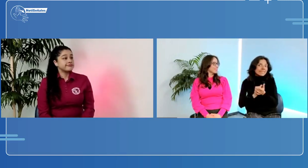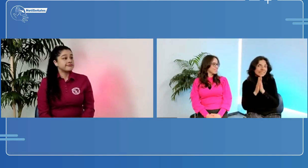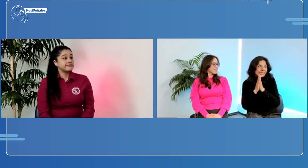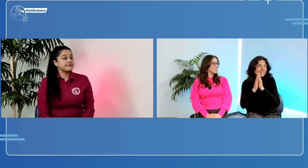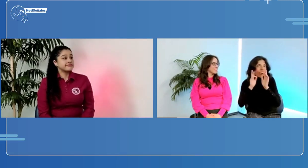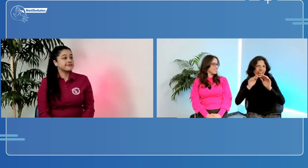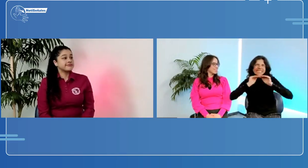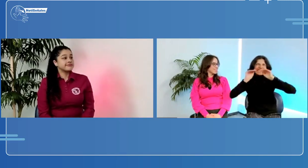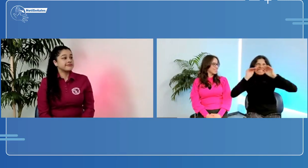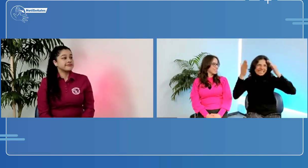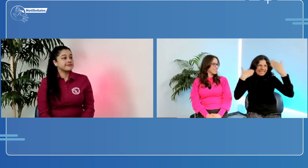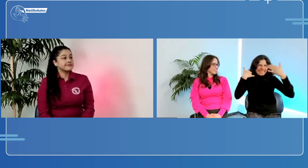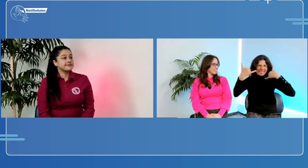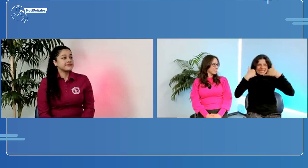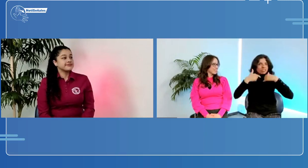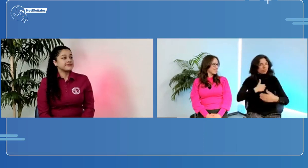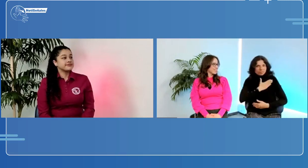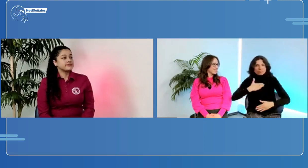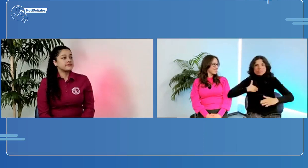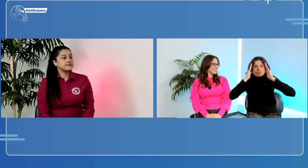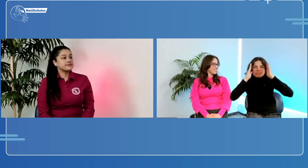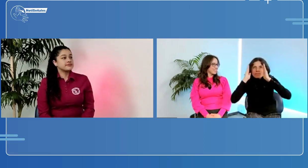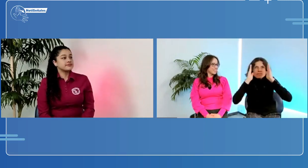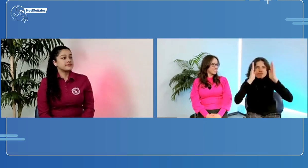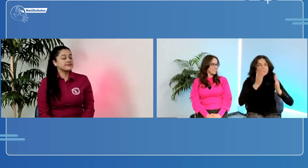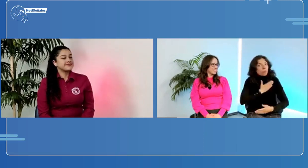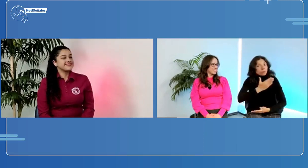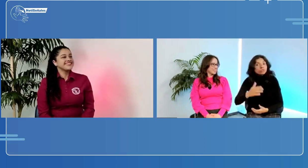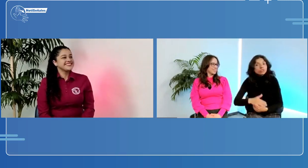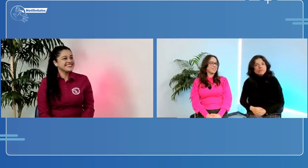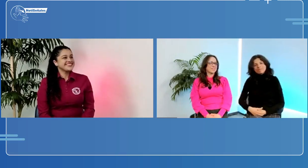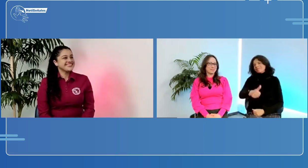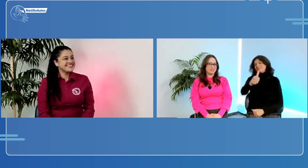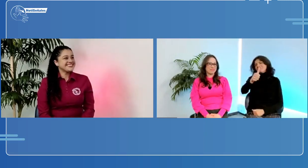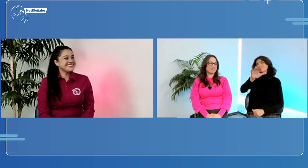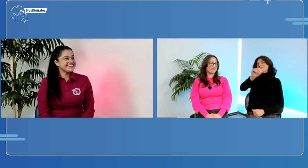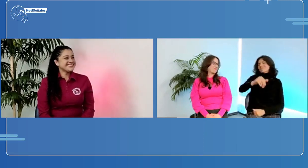muy poco, entonces ojalá puedan ingresar, solicitar este servicio, estamos para servirles.